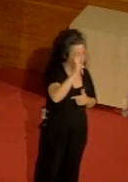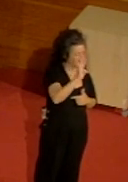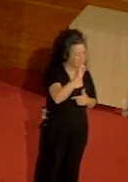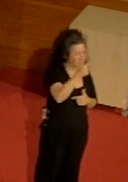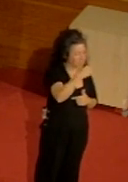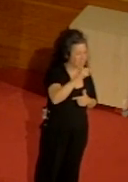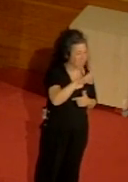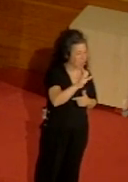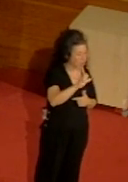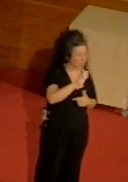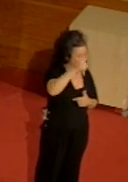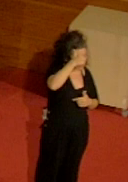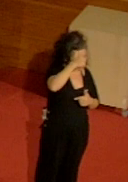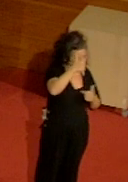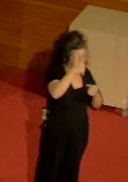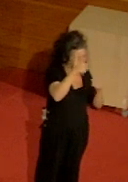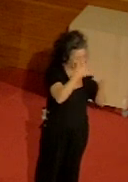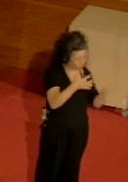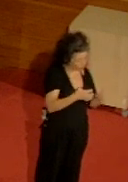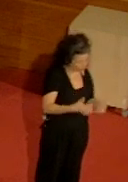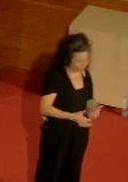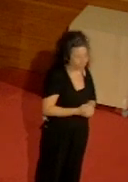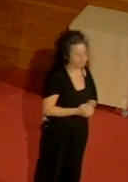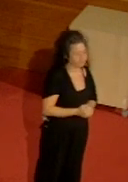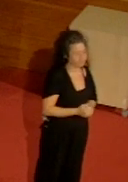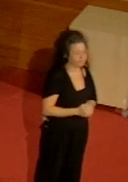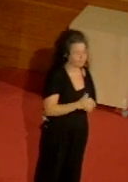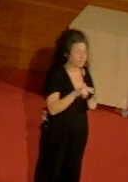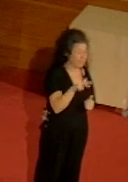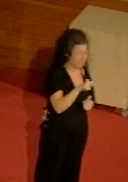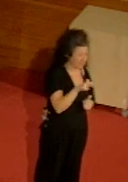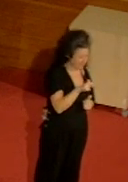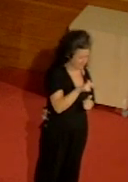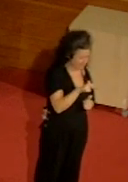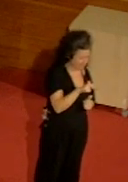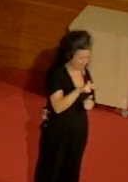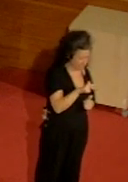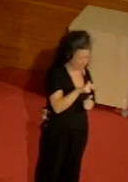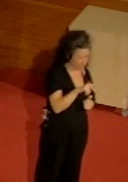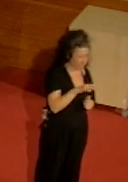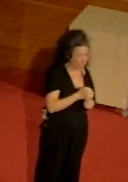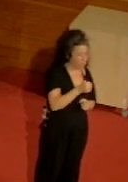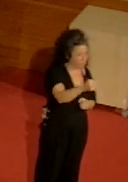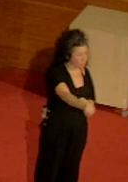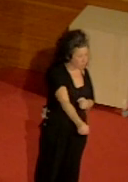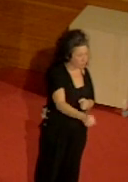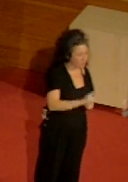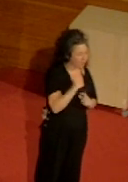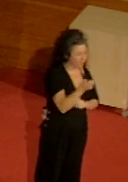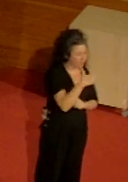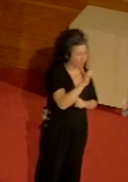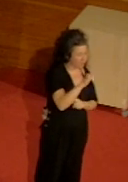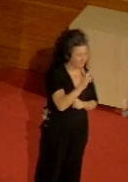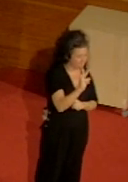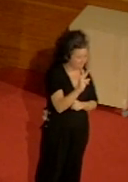batekin. Bueno, decía que Agus fue corresponsal para la agencia EFE en la India y en Pakistán entre los años 2007 y